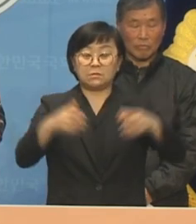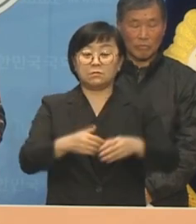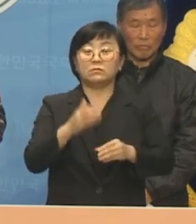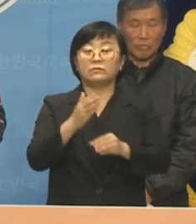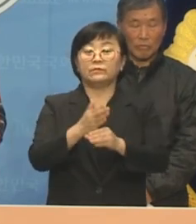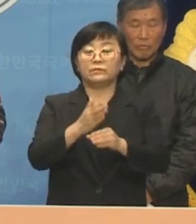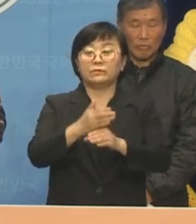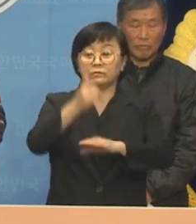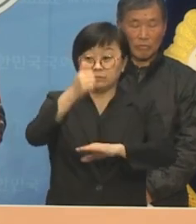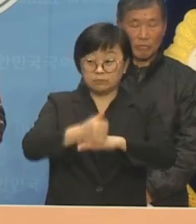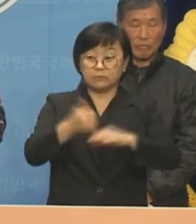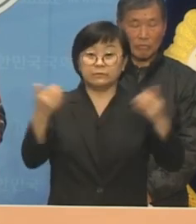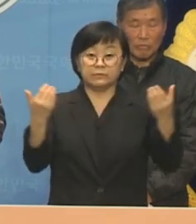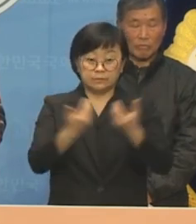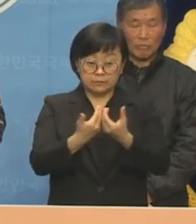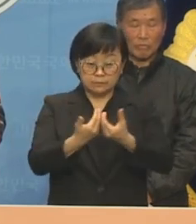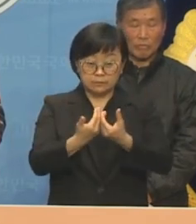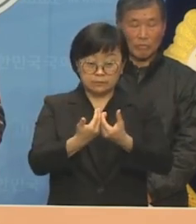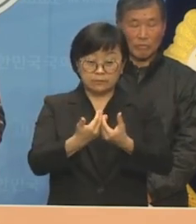결국에는 반대하는